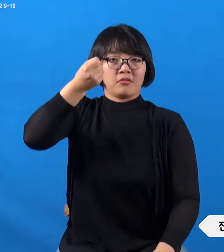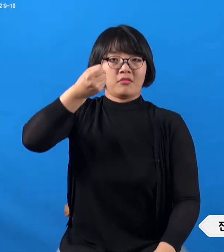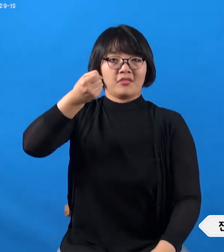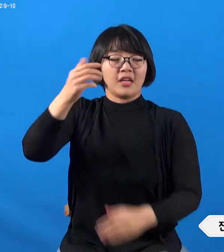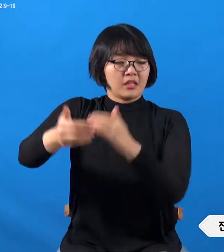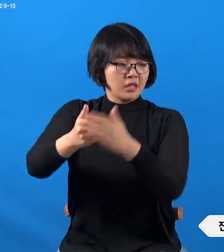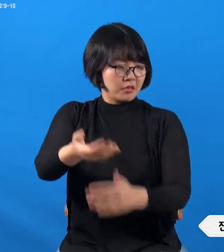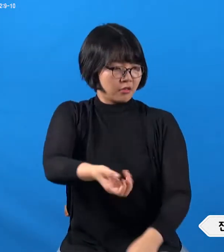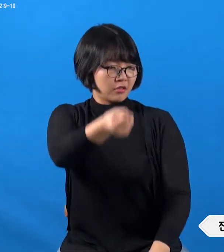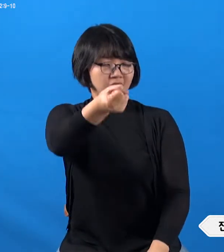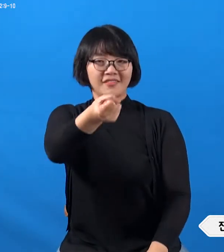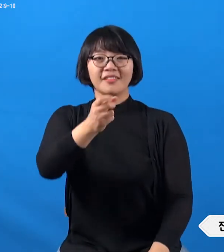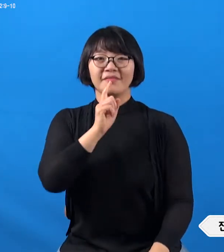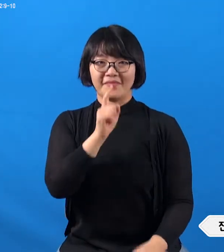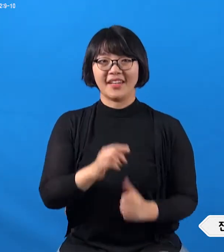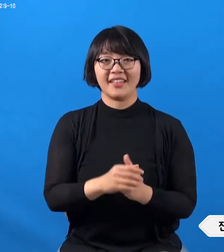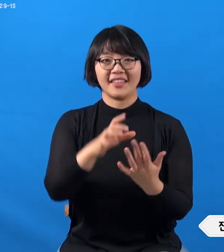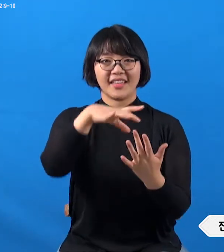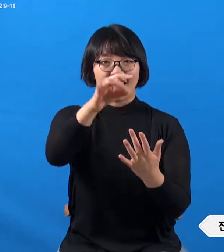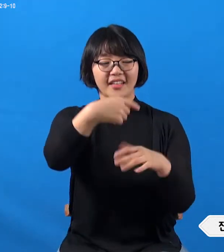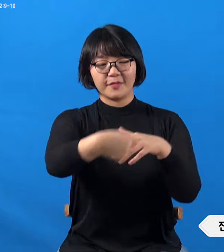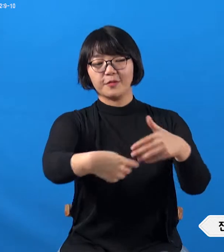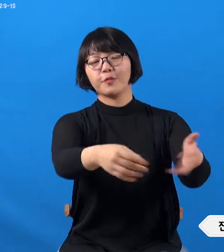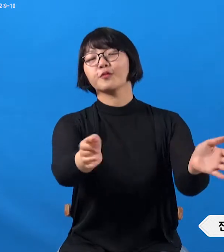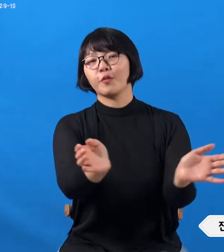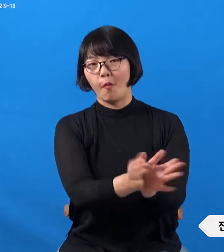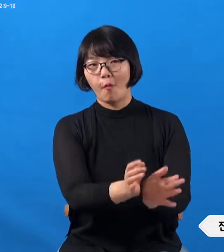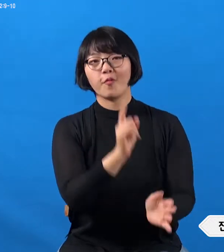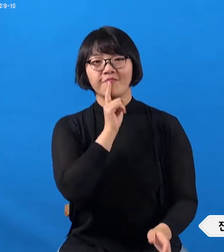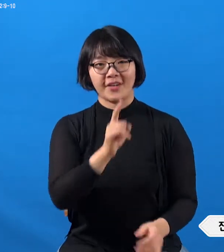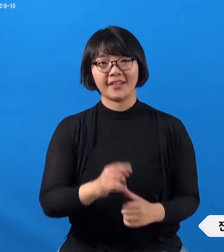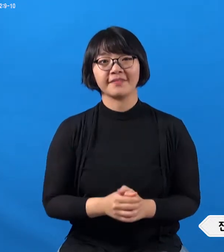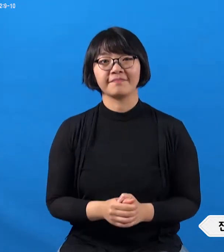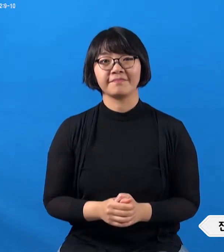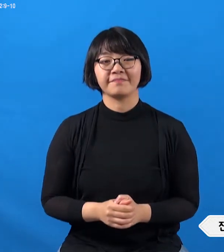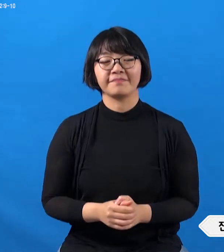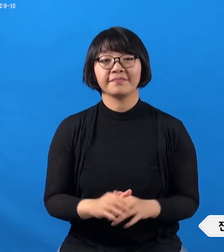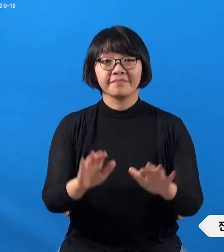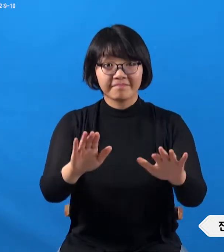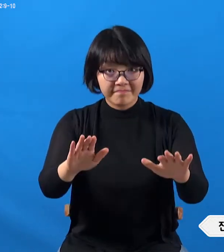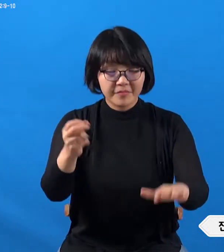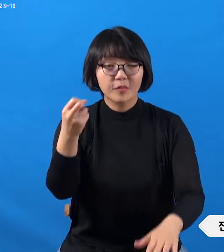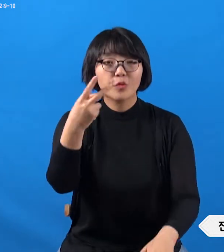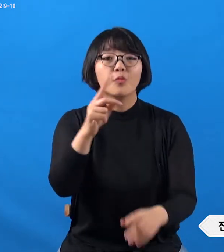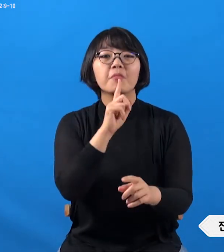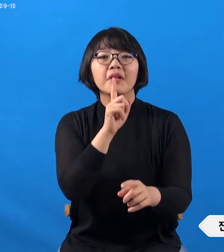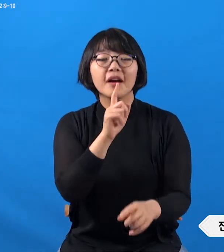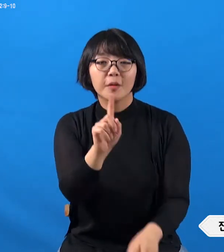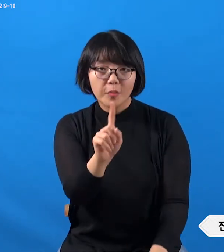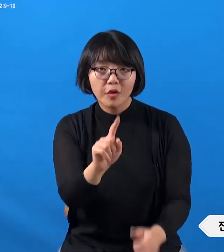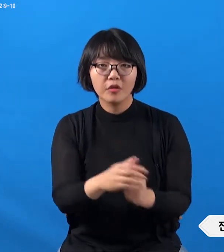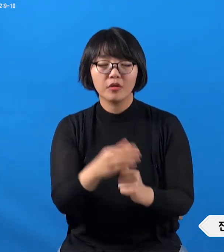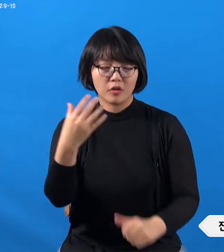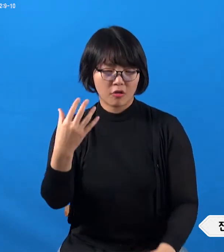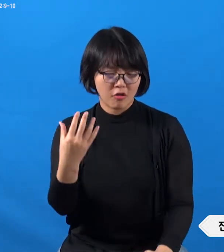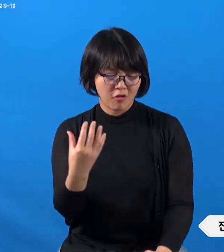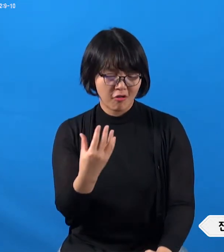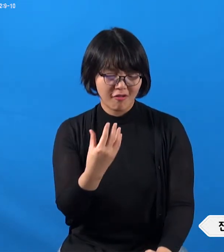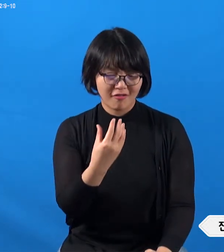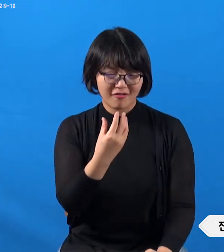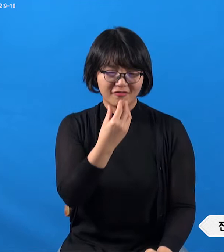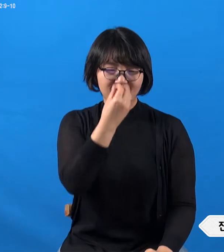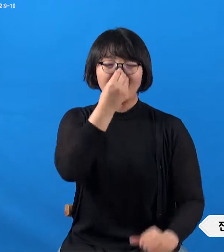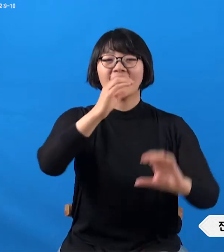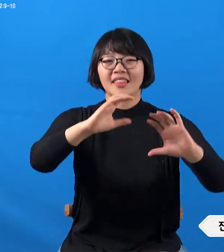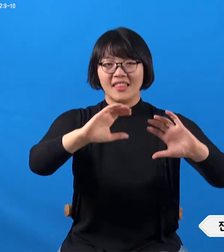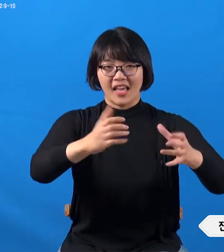소유라고 말씀합니다. 택하신 족속이라고 말씀하고 있습니다. 그리고 또 말씀합니다.